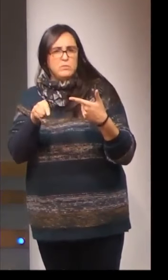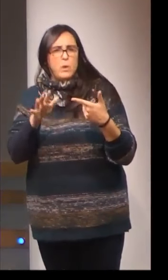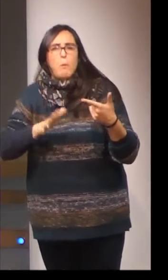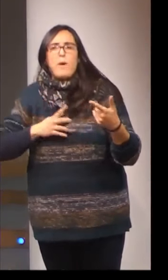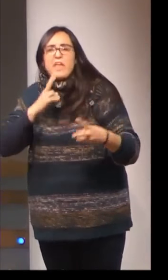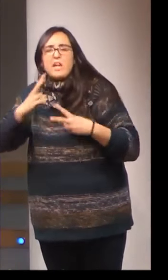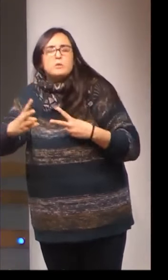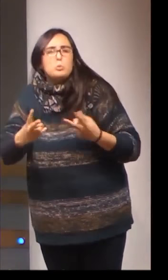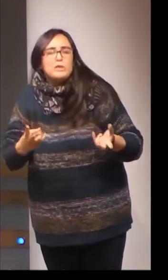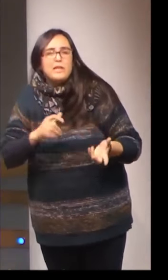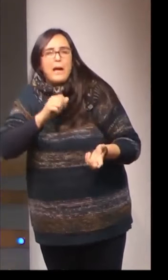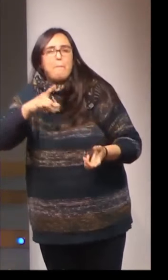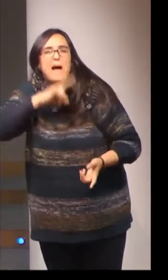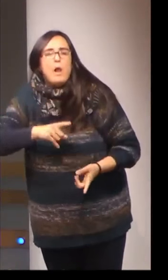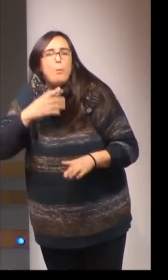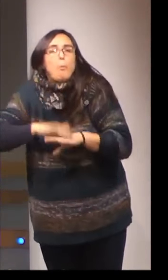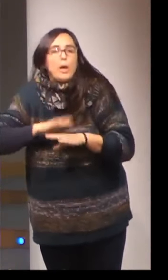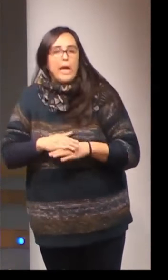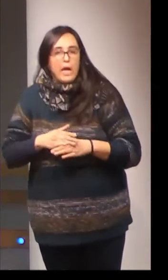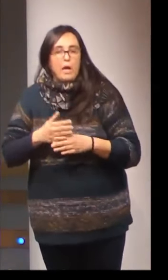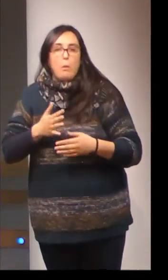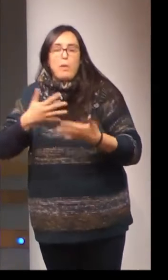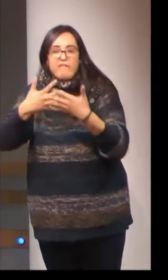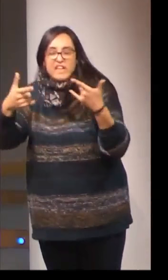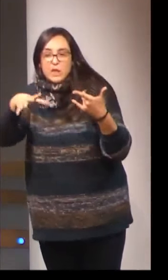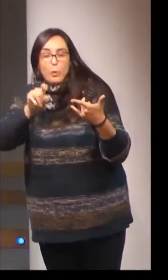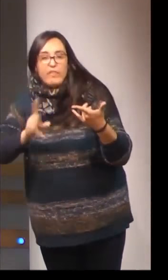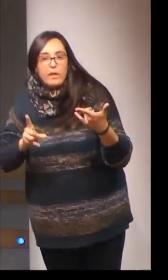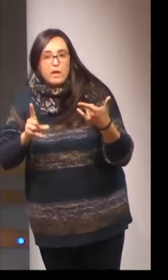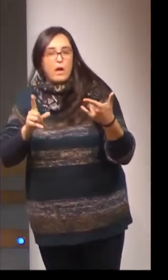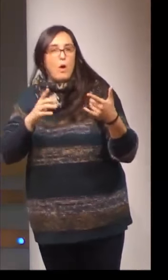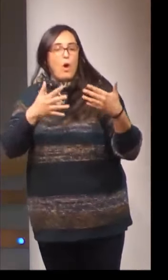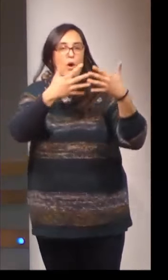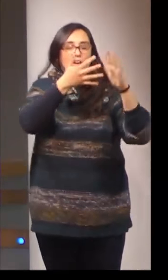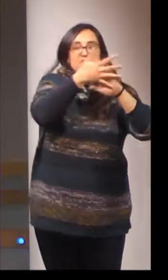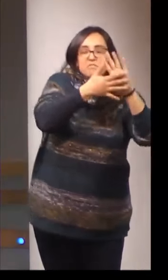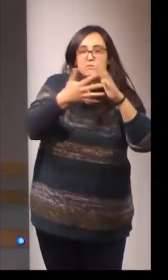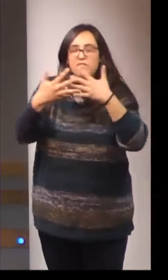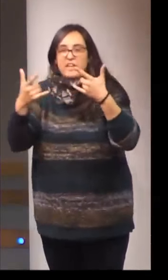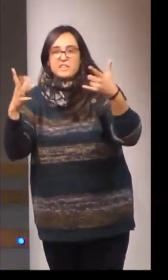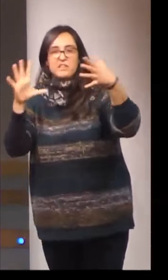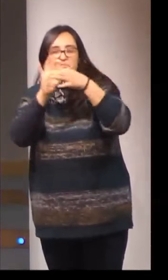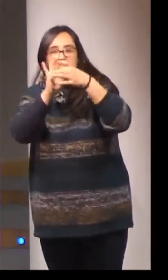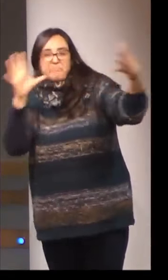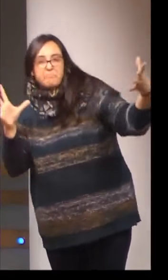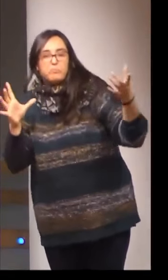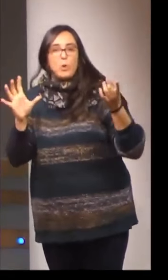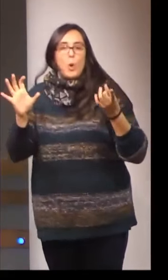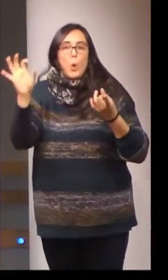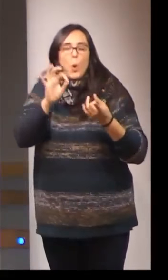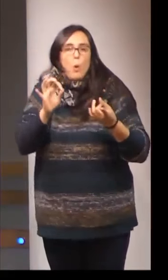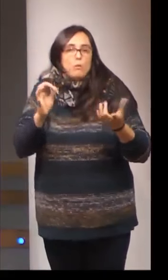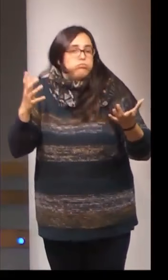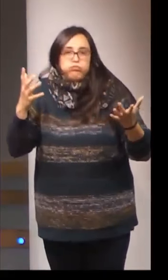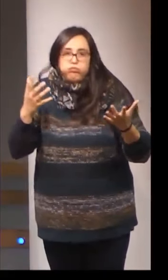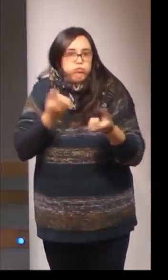acerca de ese contenido, tenemos que saber por qué ha habido alguna respuesta errónea si las preguntas que nos